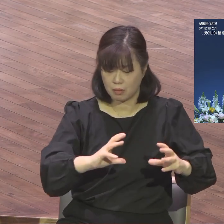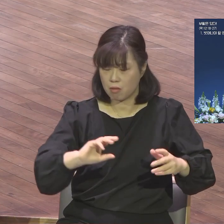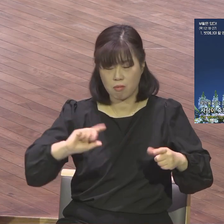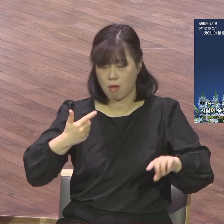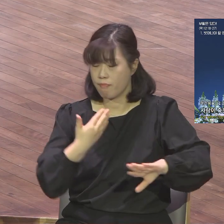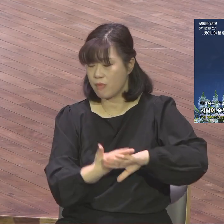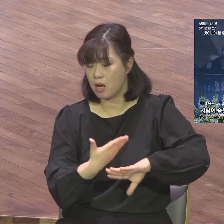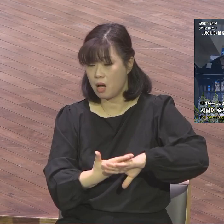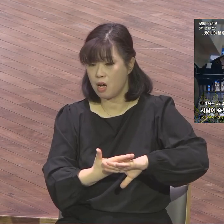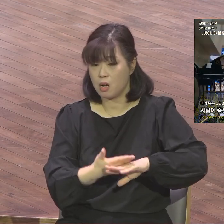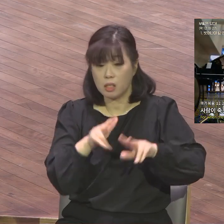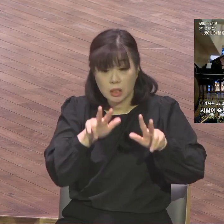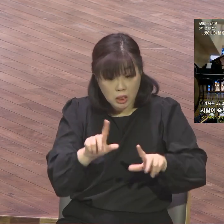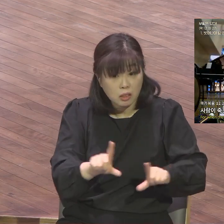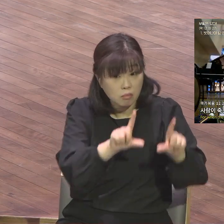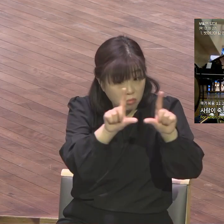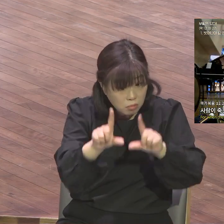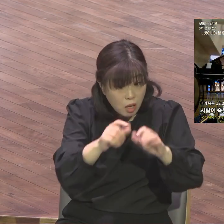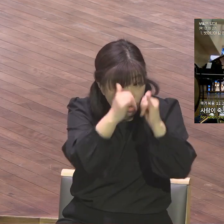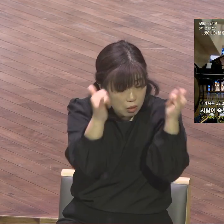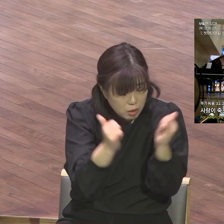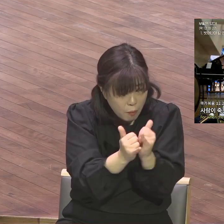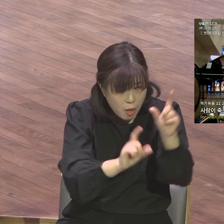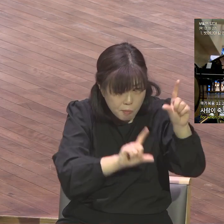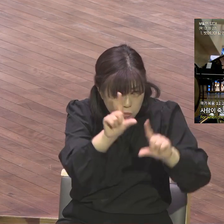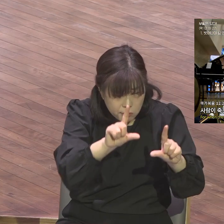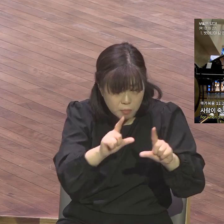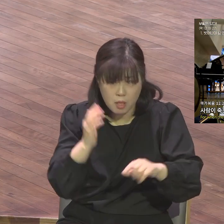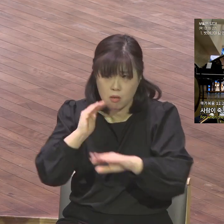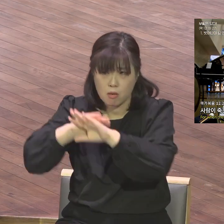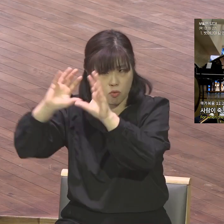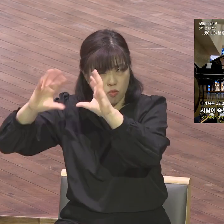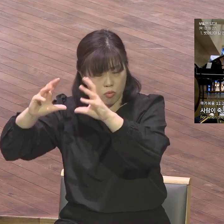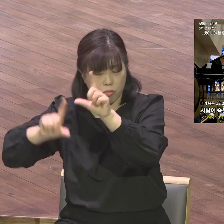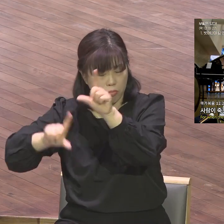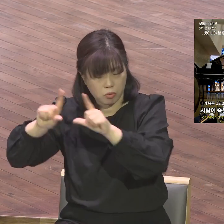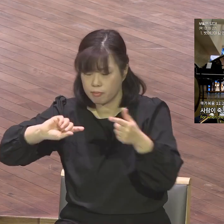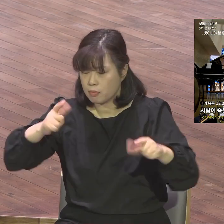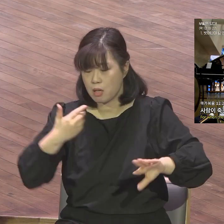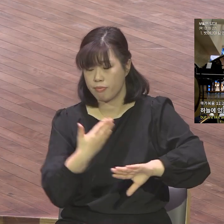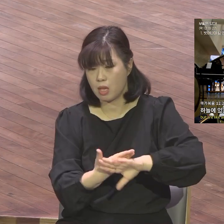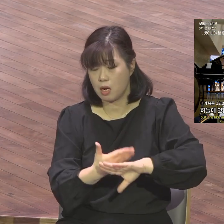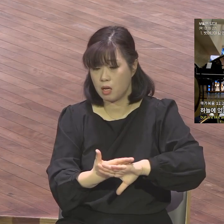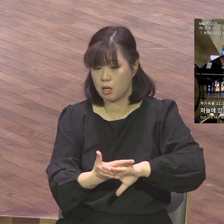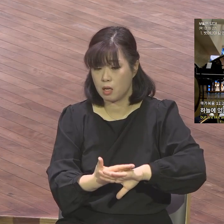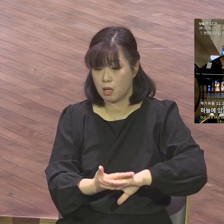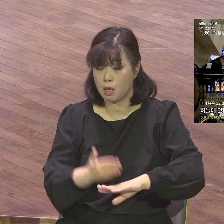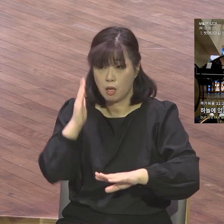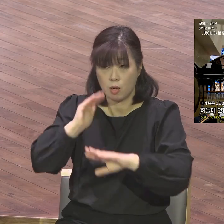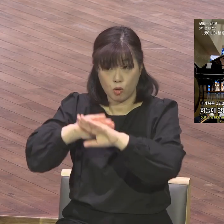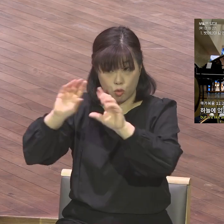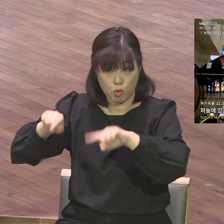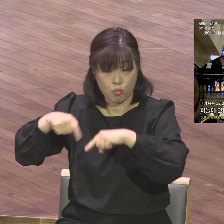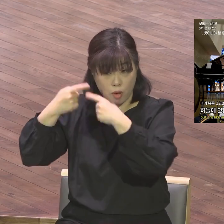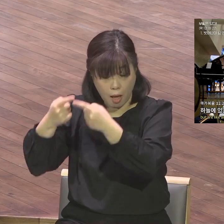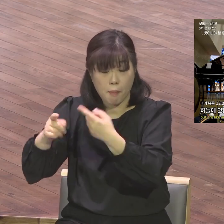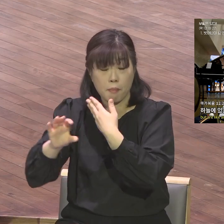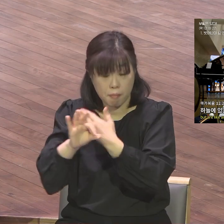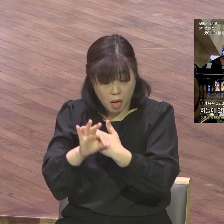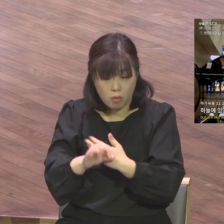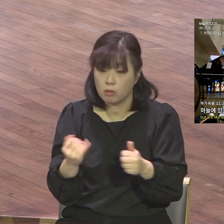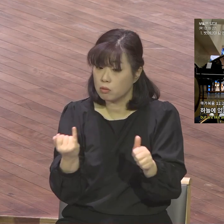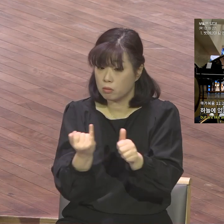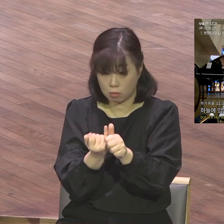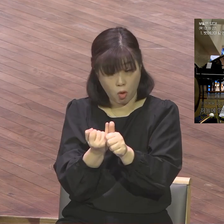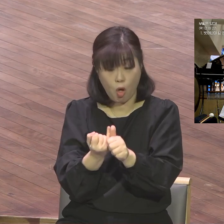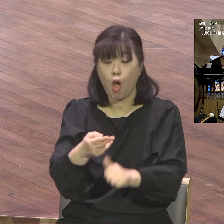사람이 죽은 자 가운데서 살아날 때는 장가도 아니 가고 시집도 아니 가고 하늘에 있는 천사들